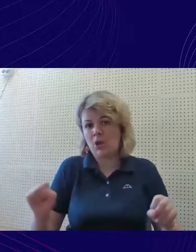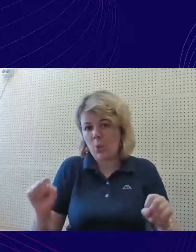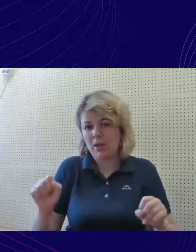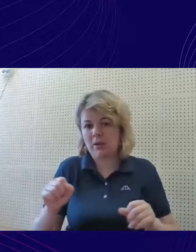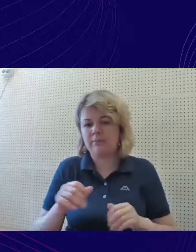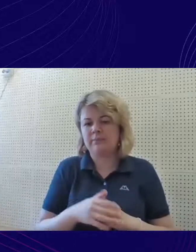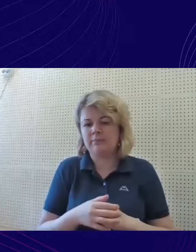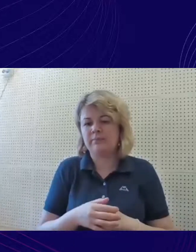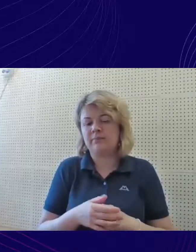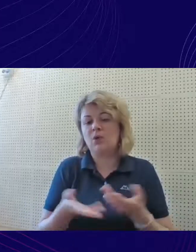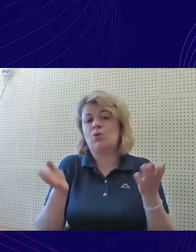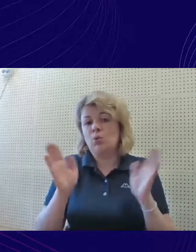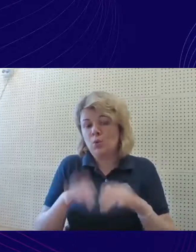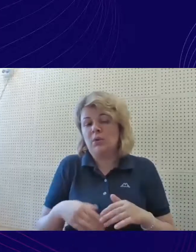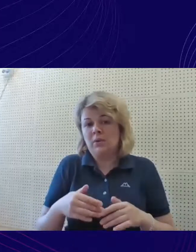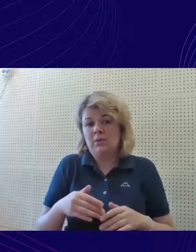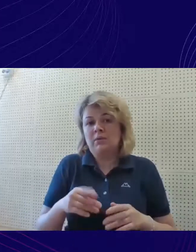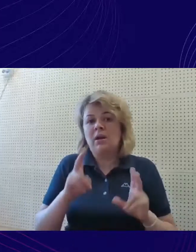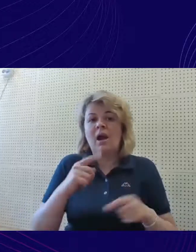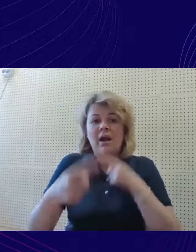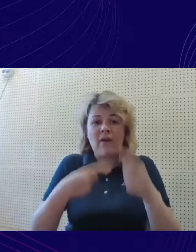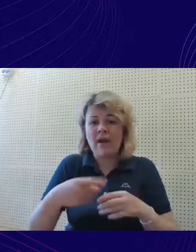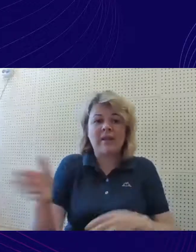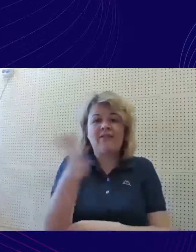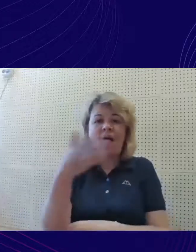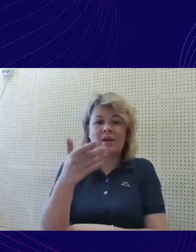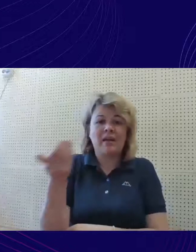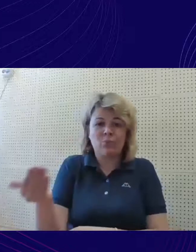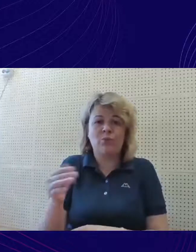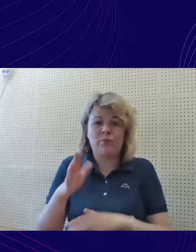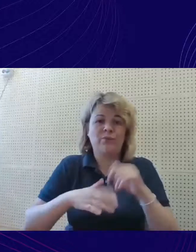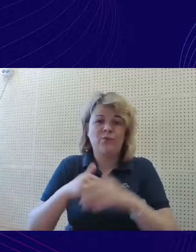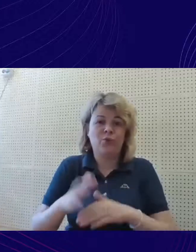Ну, флаг ему в руки, что называется. Это его личная